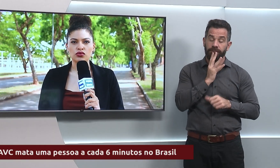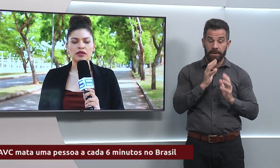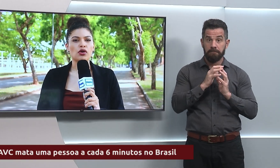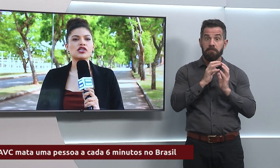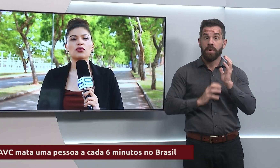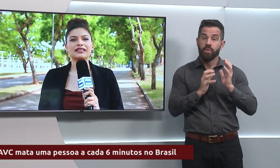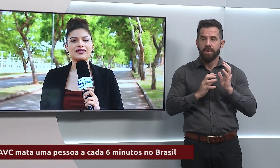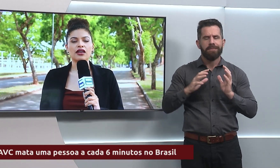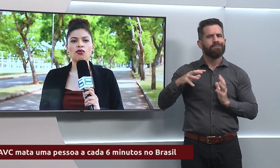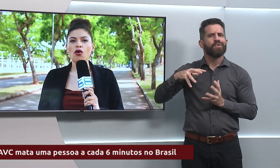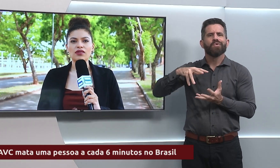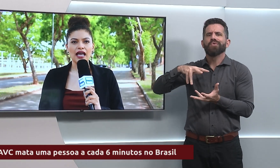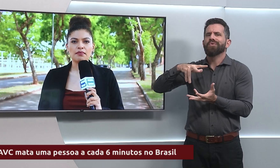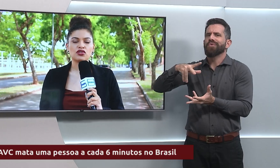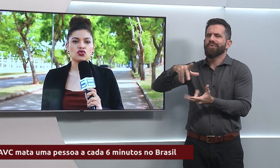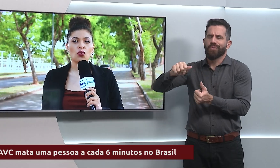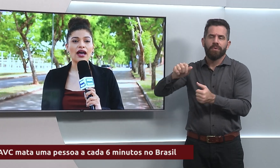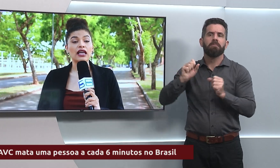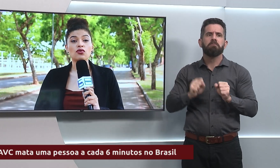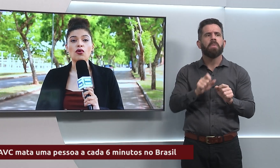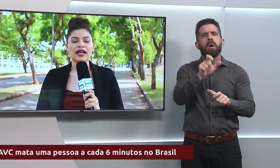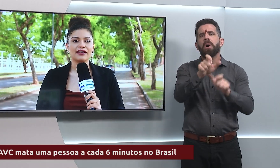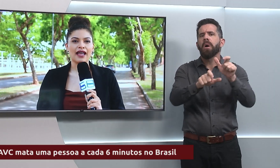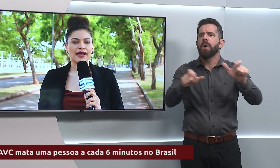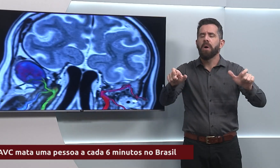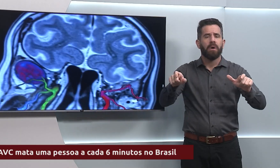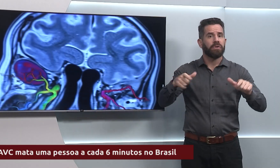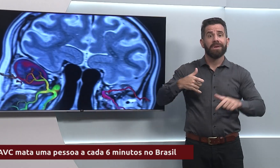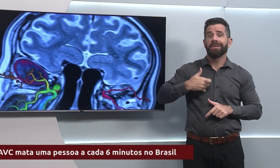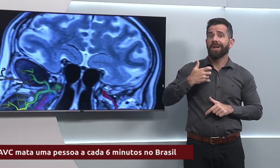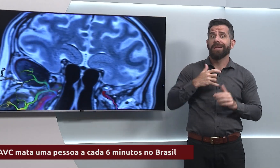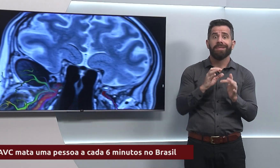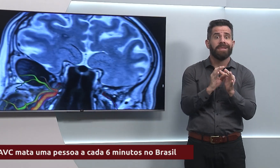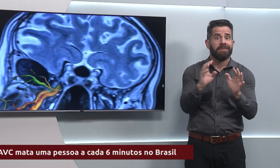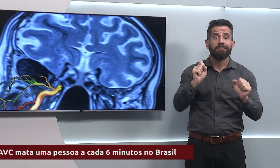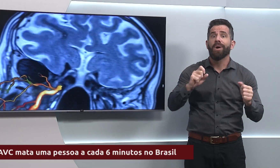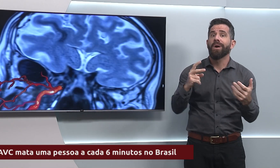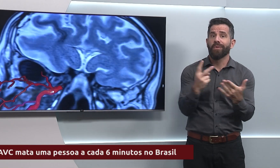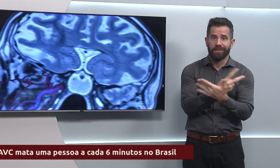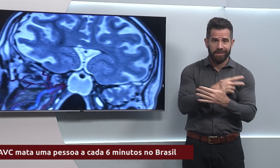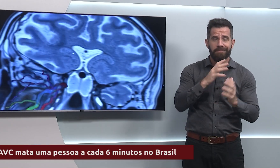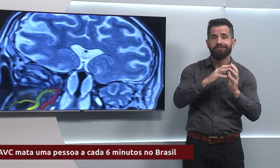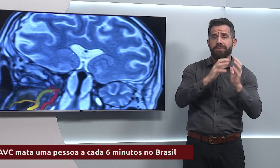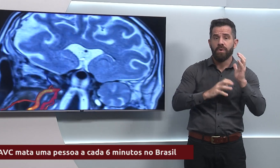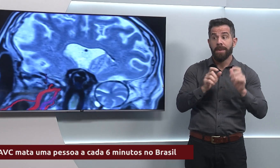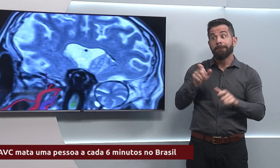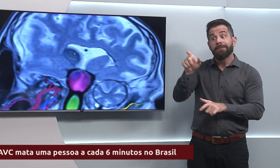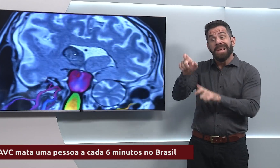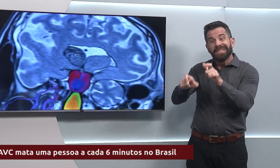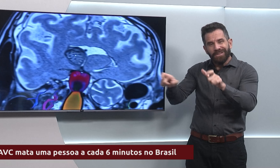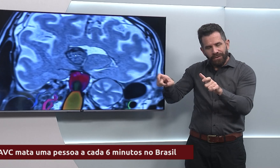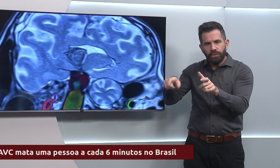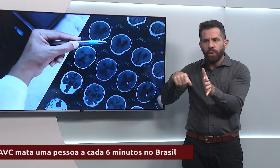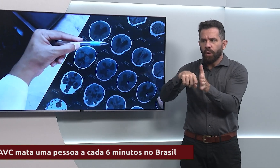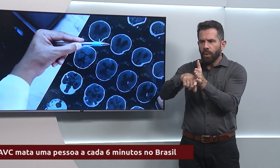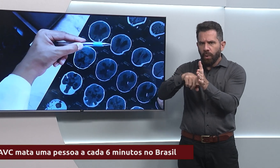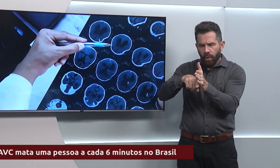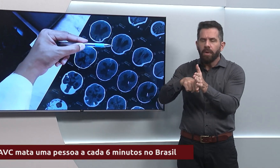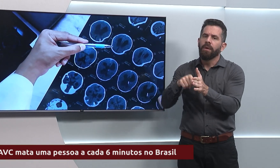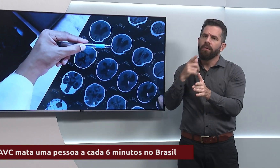pode acontecer com qualquer pessoa em qualquer idade. Especialistas destacam que reconhecer os sinais e buscar